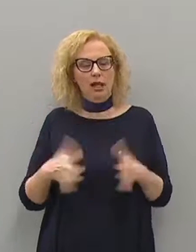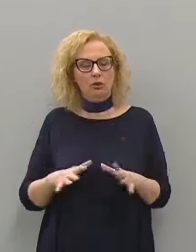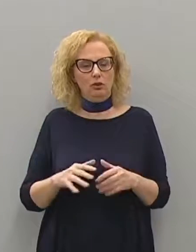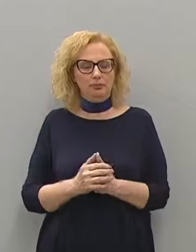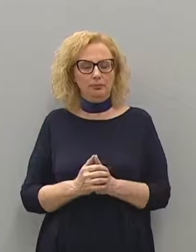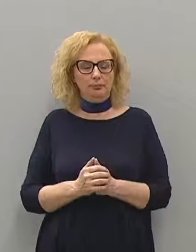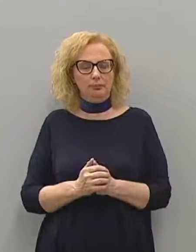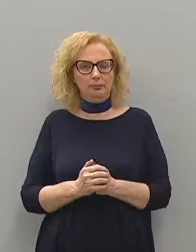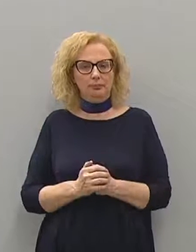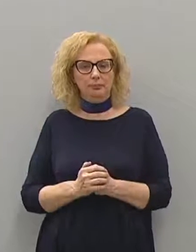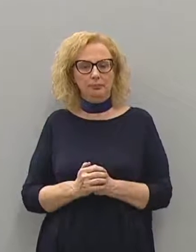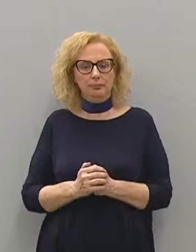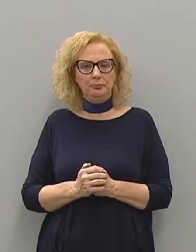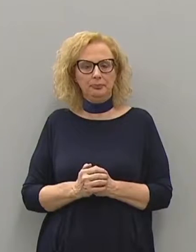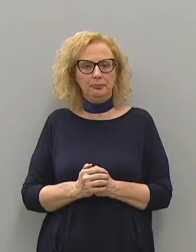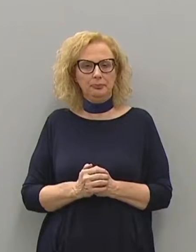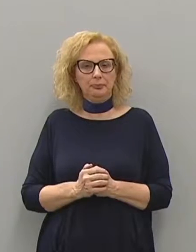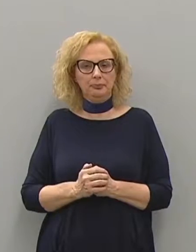salute